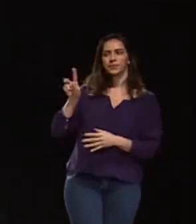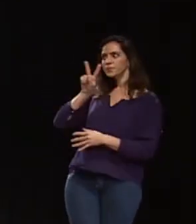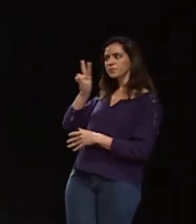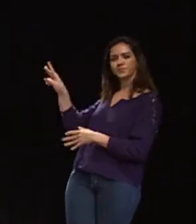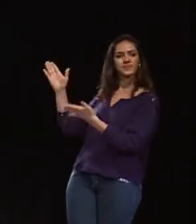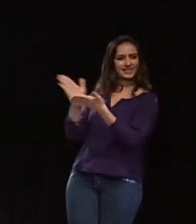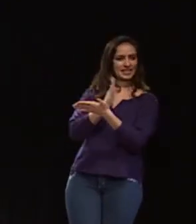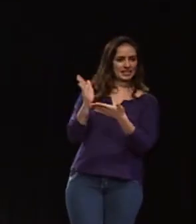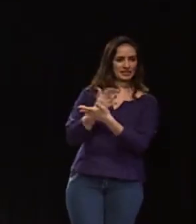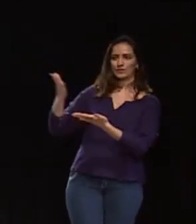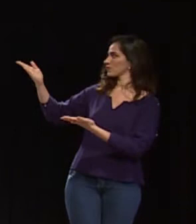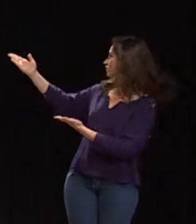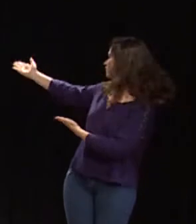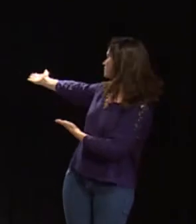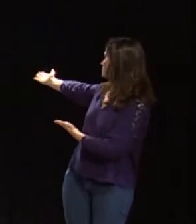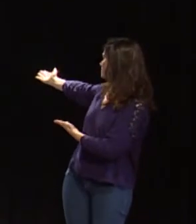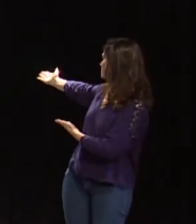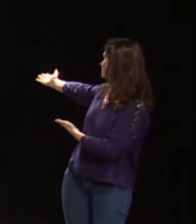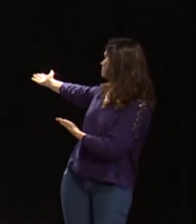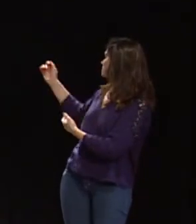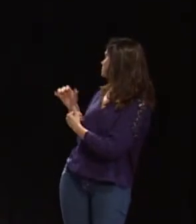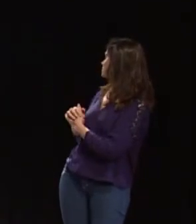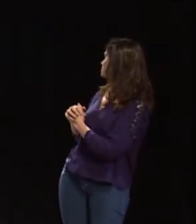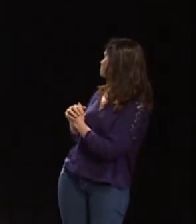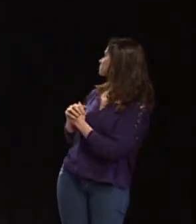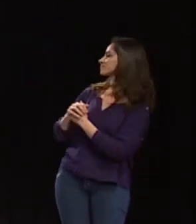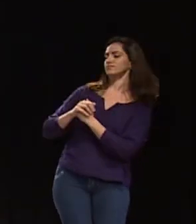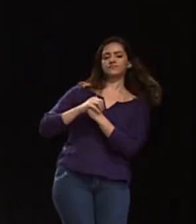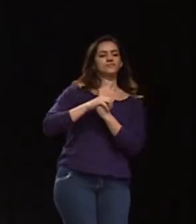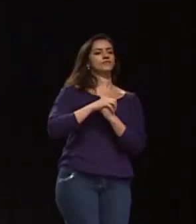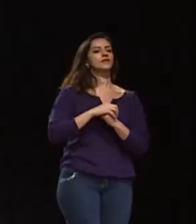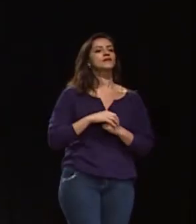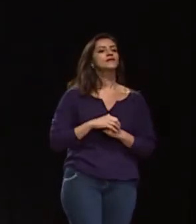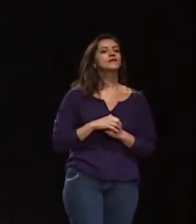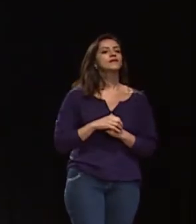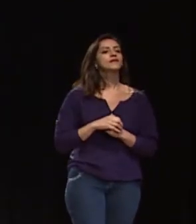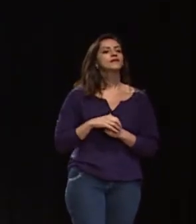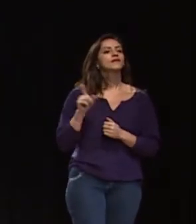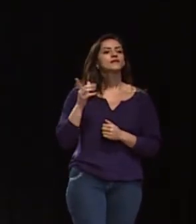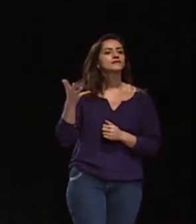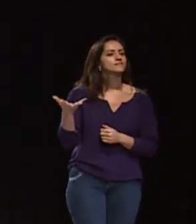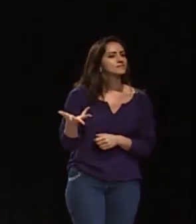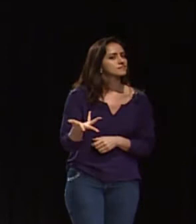E então, assim, esse livro aqui, O Ouvinte e a Surdez,